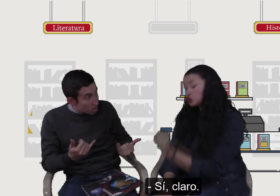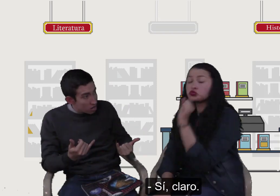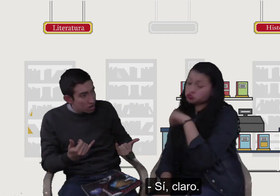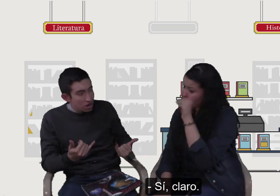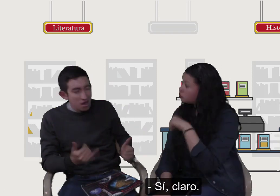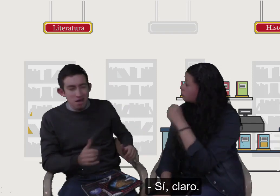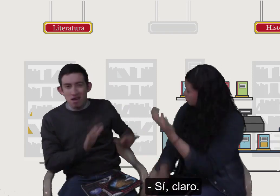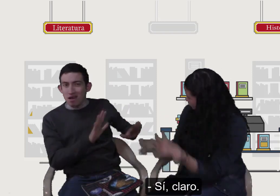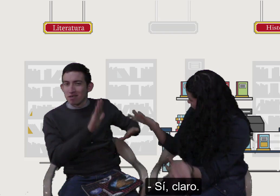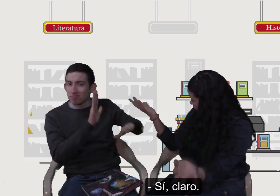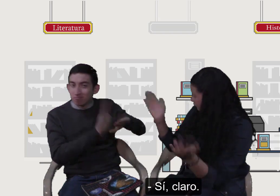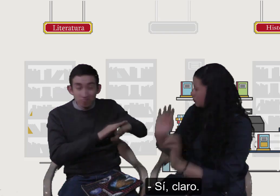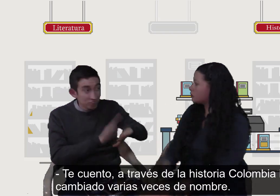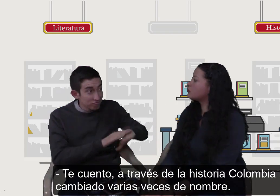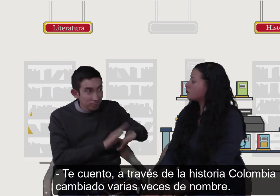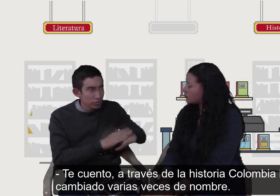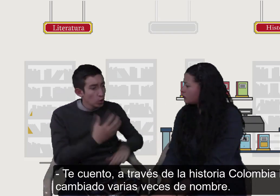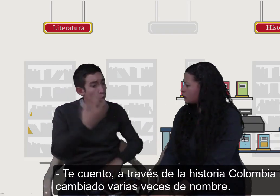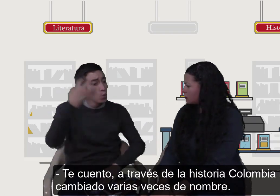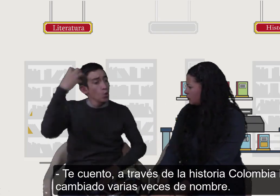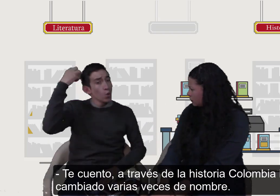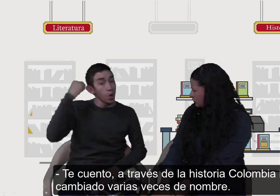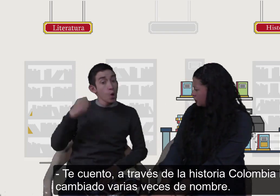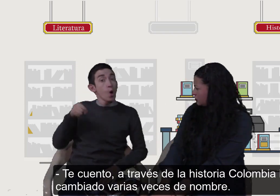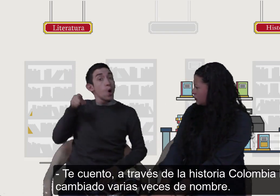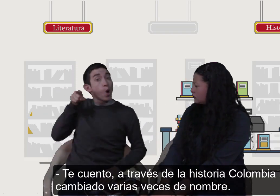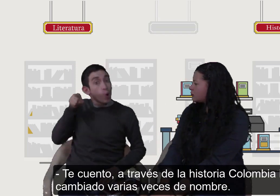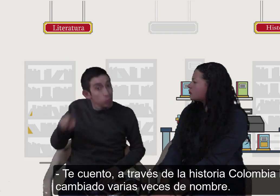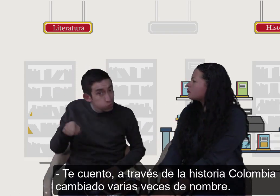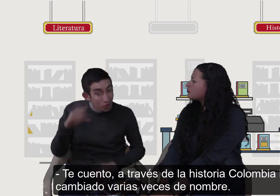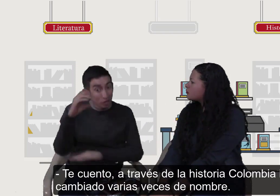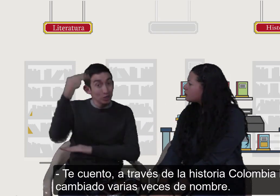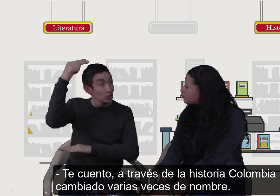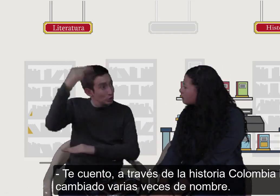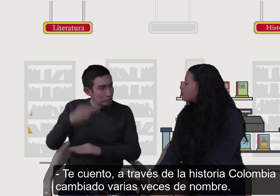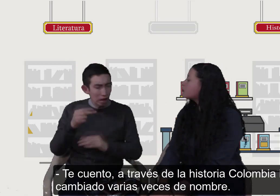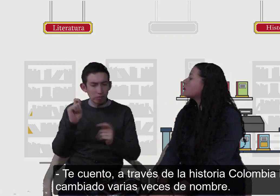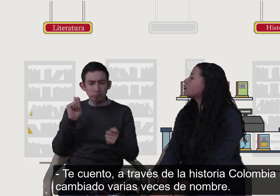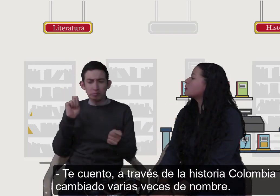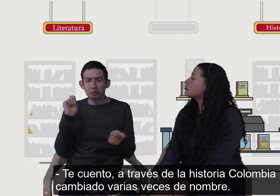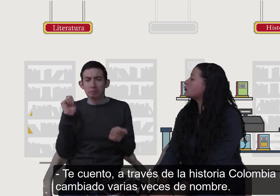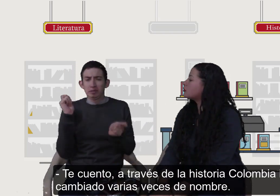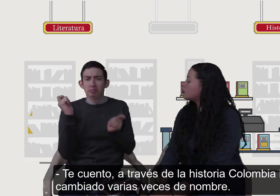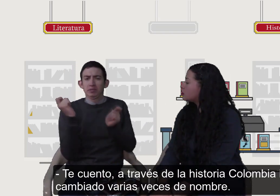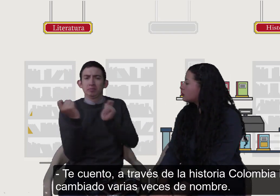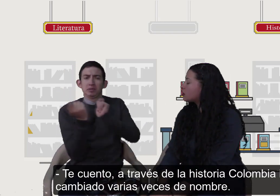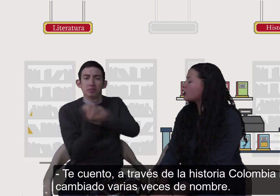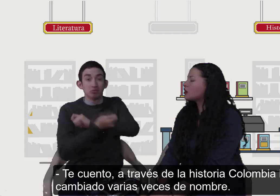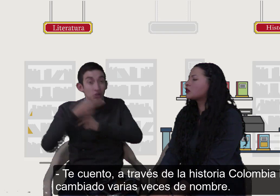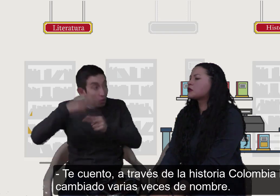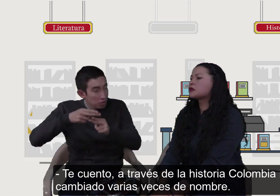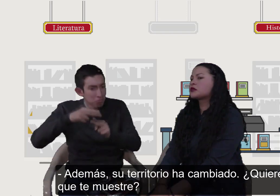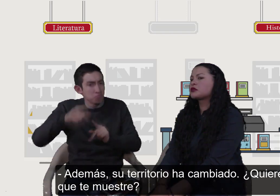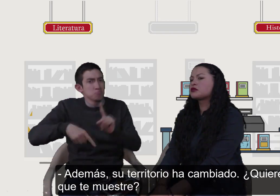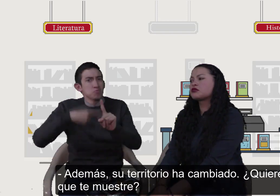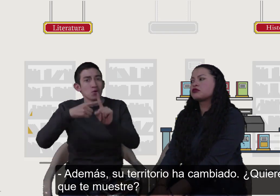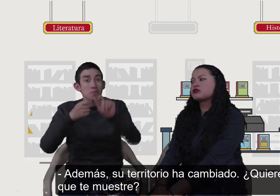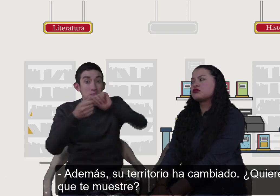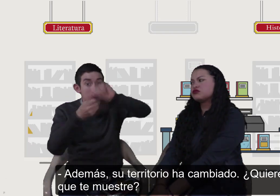Sí, claro Espera, te cuento A través de la historia, Colombia ha cambiado varias veces de nombre